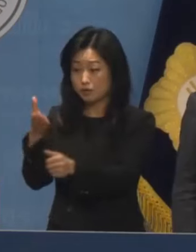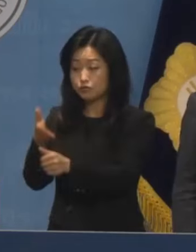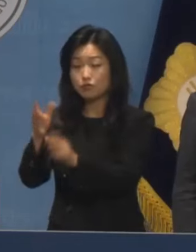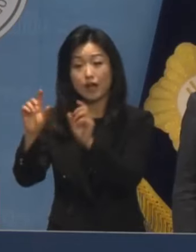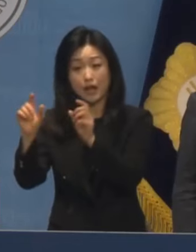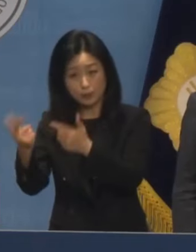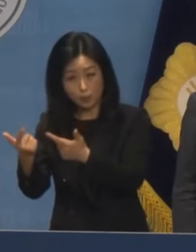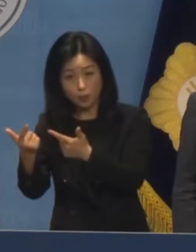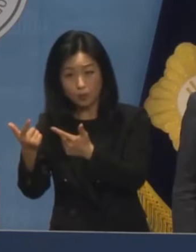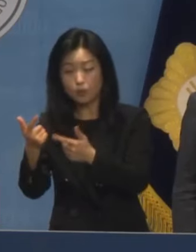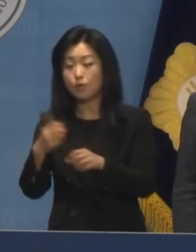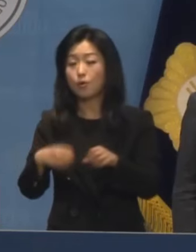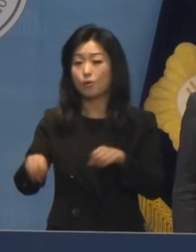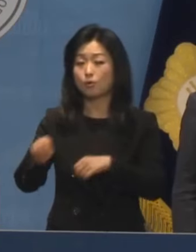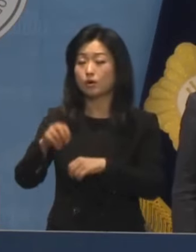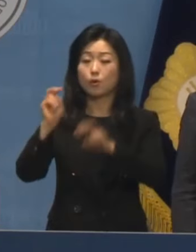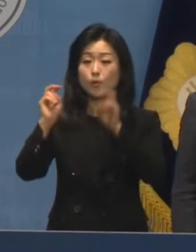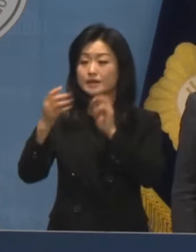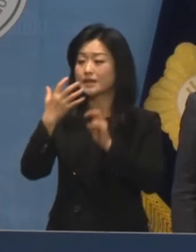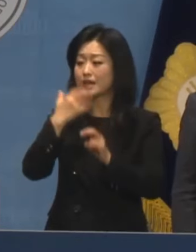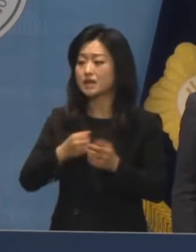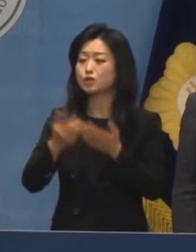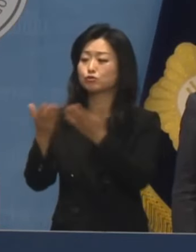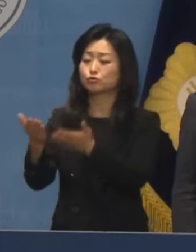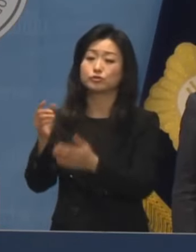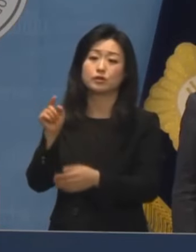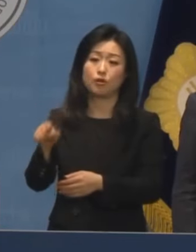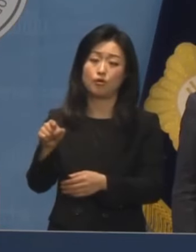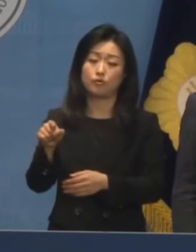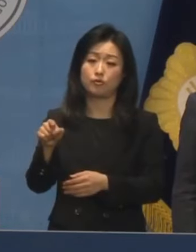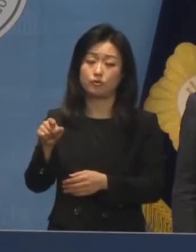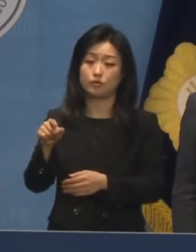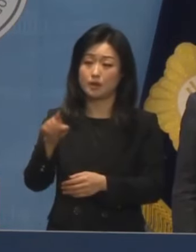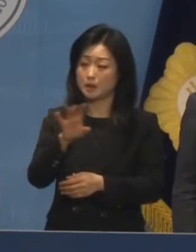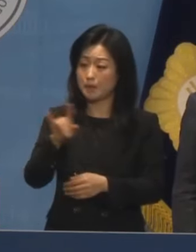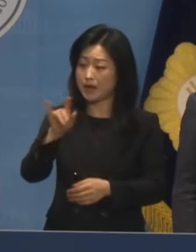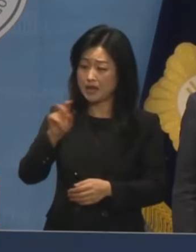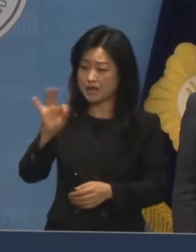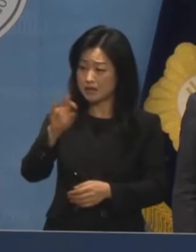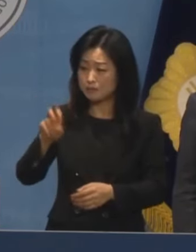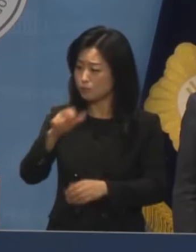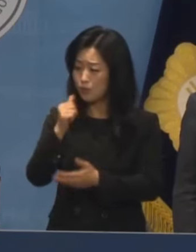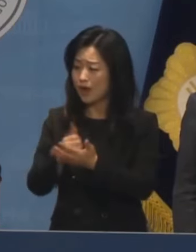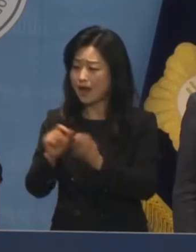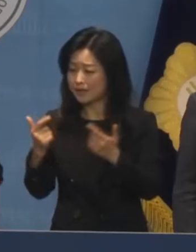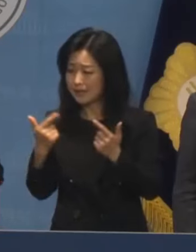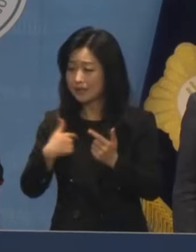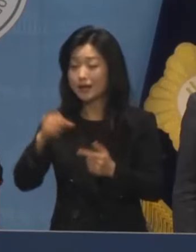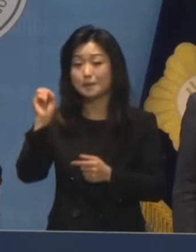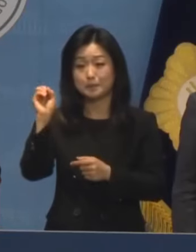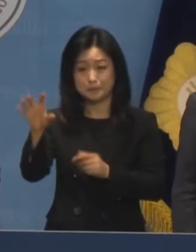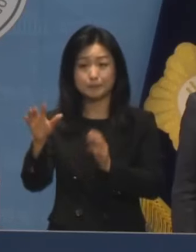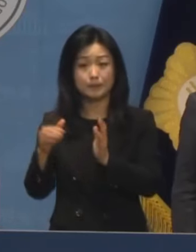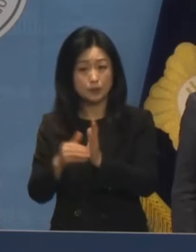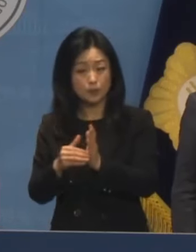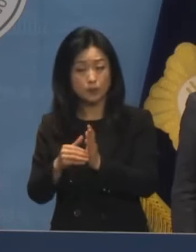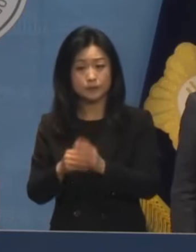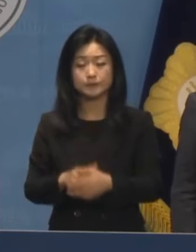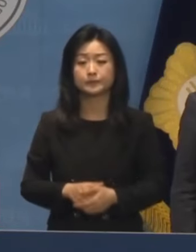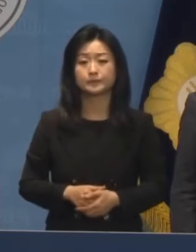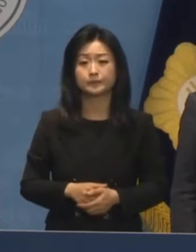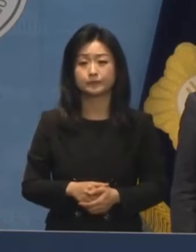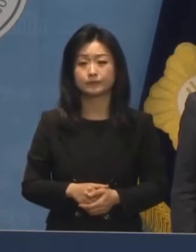아니라 오히려 회사에 이익을 주는 것인데 어떻게 이것이 배임죄가 되겠냐라는 부분 하나와 이것과